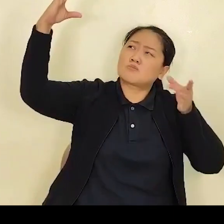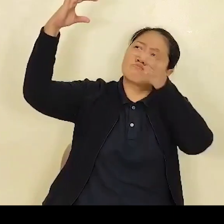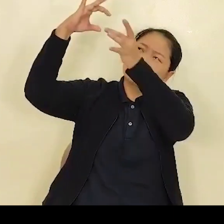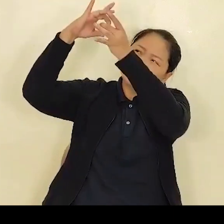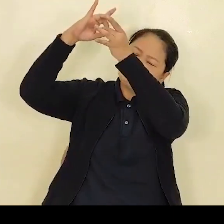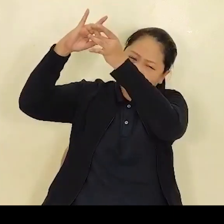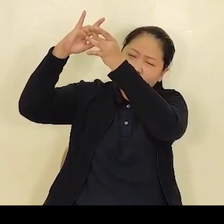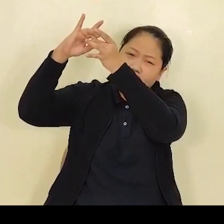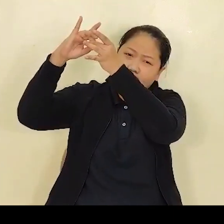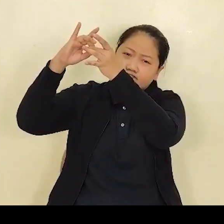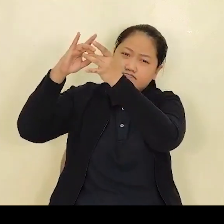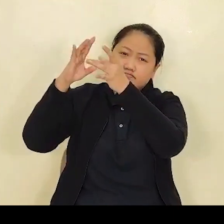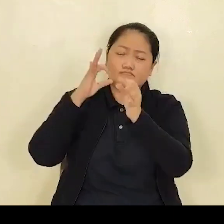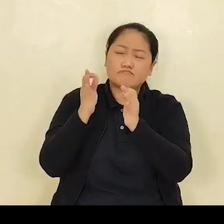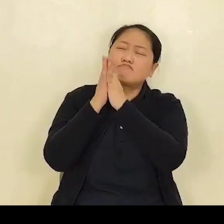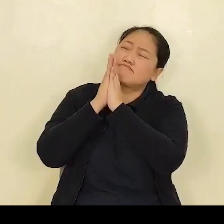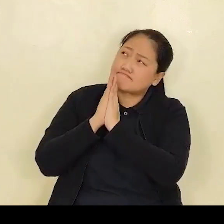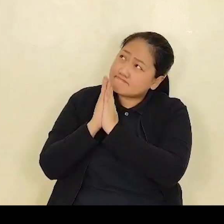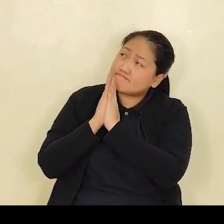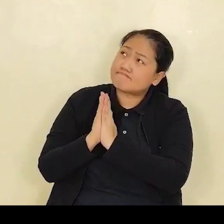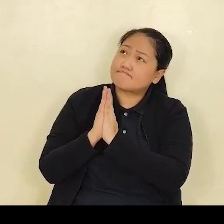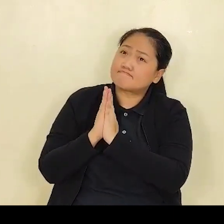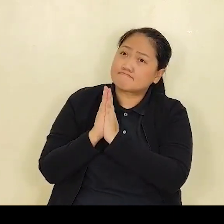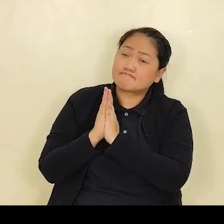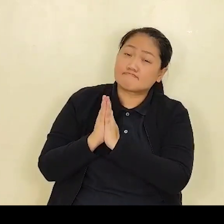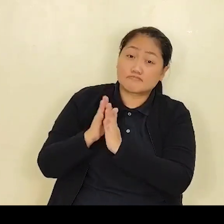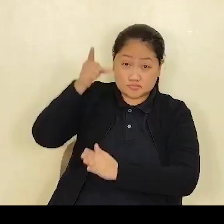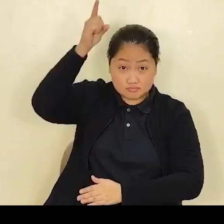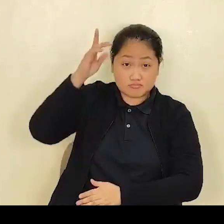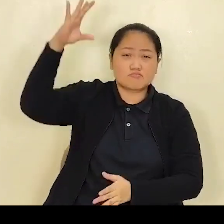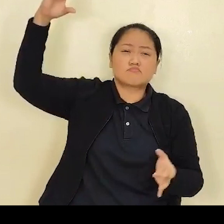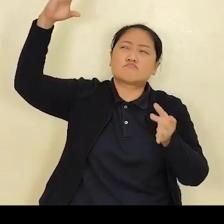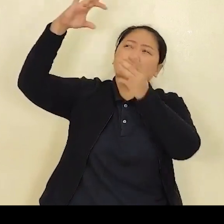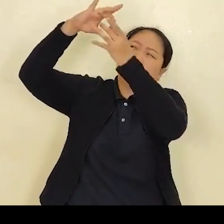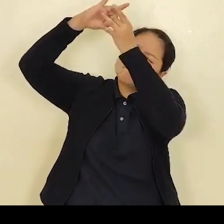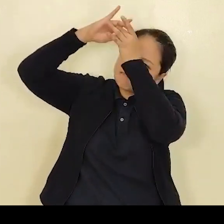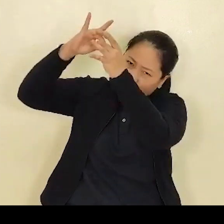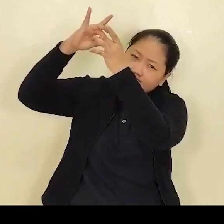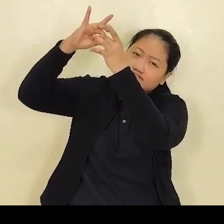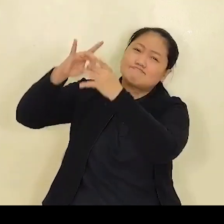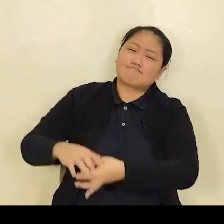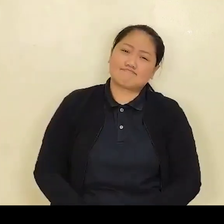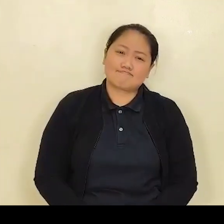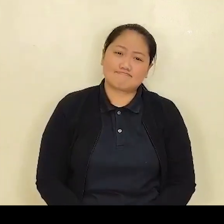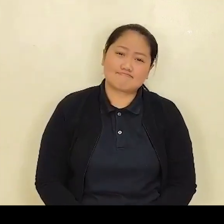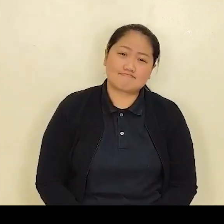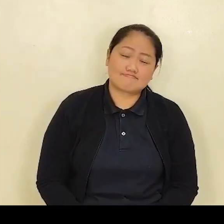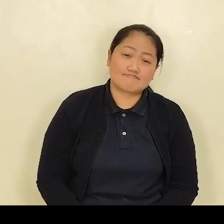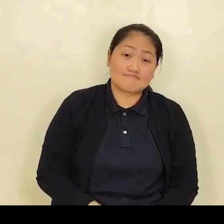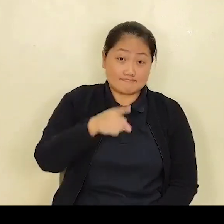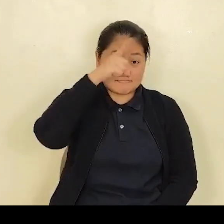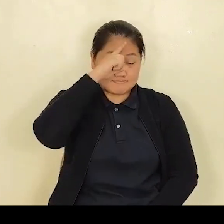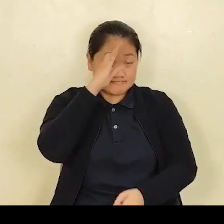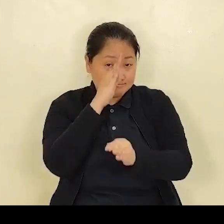natin. Lumapit lamang tayo at patakbo siyang lalapit sa atin. Mga kapanalig,